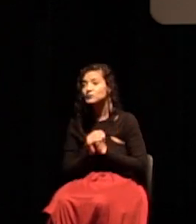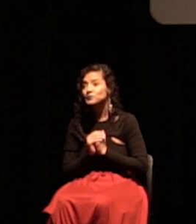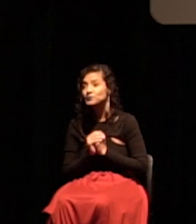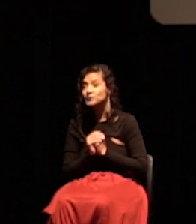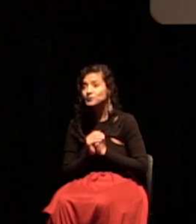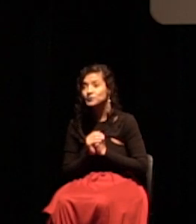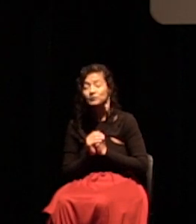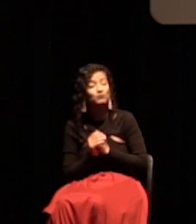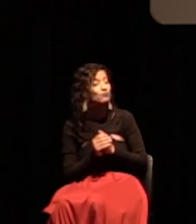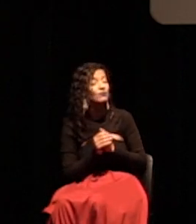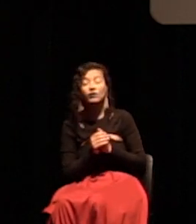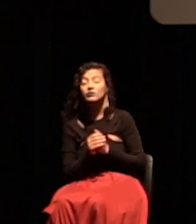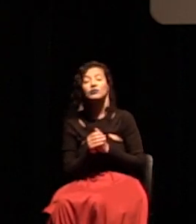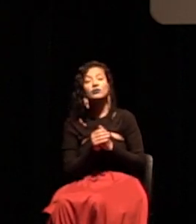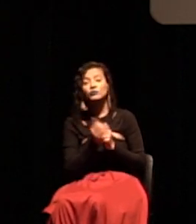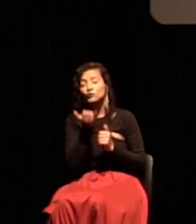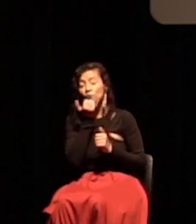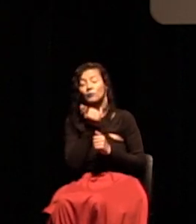muita gratidão.